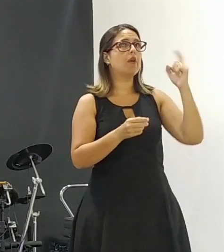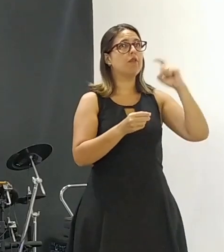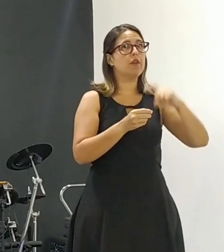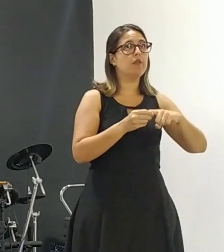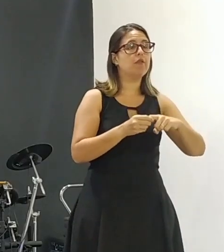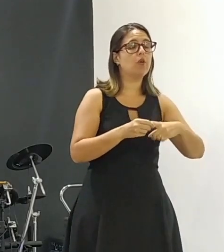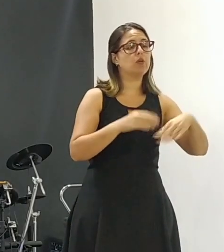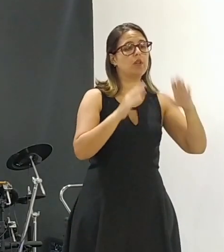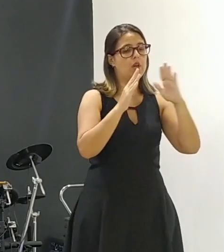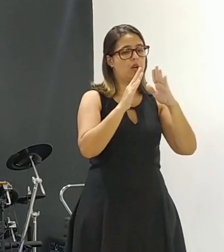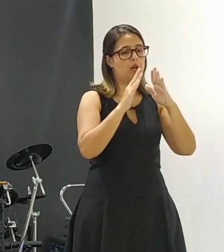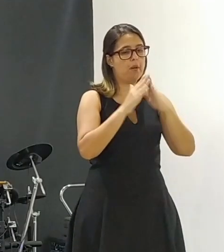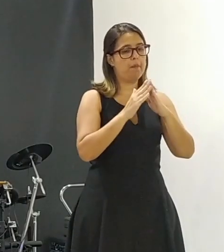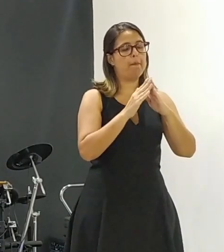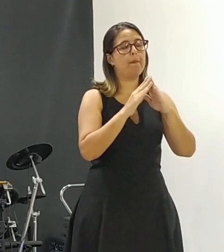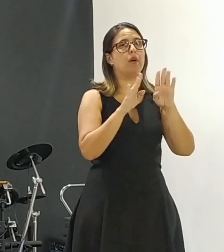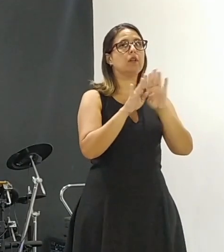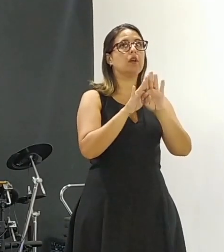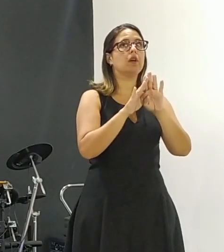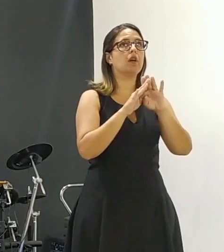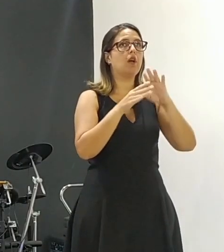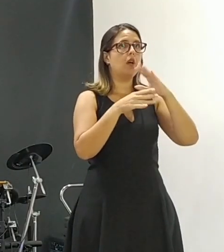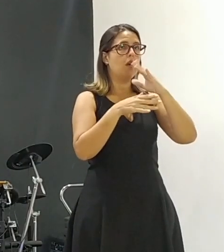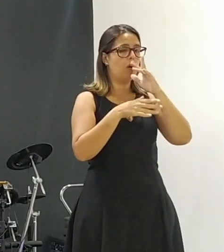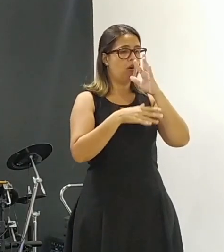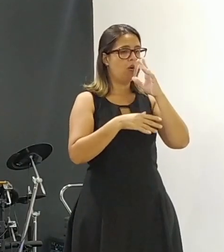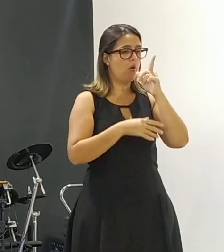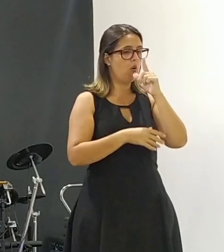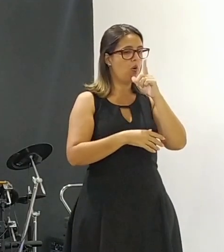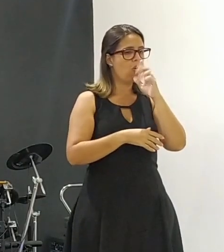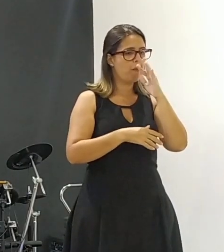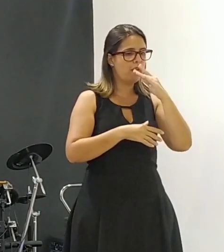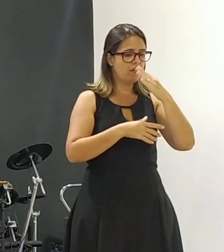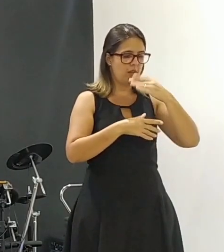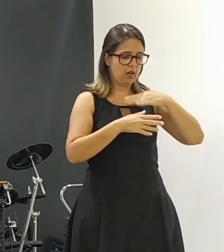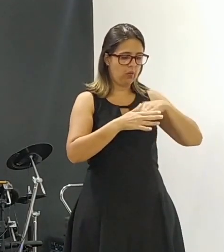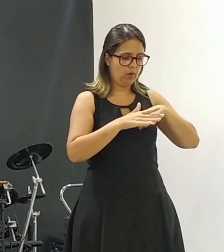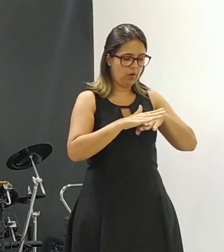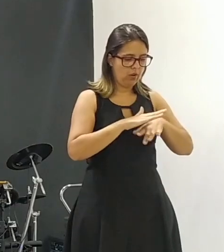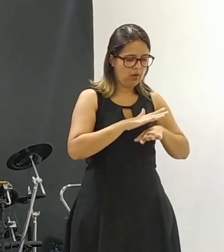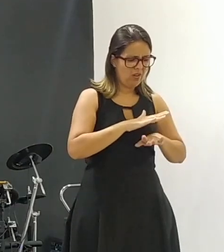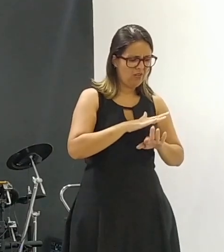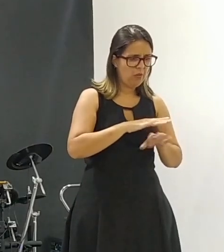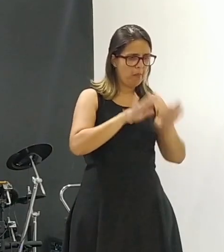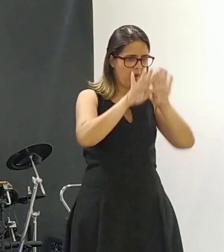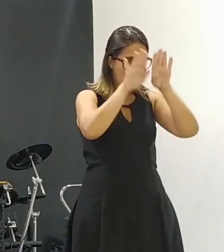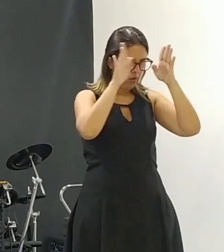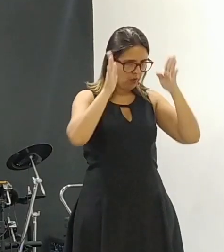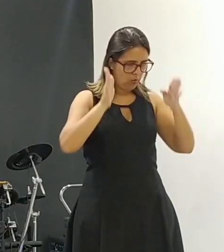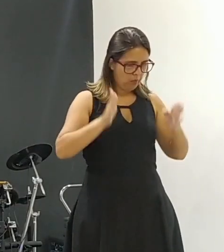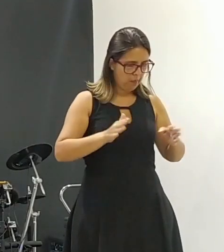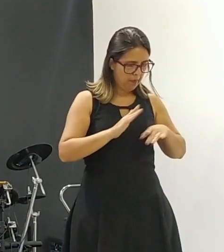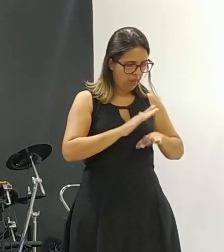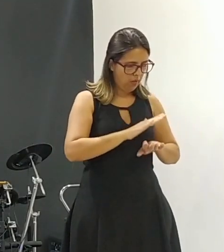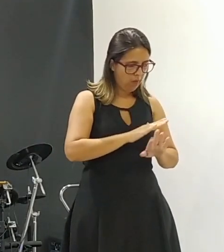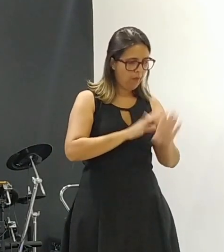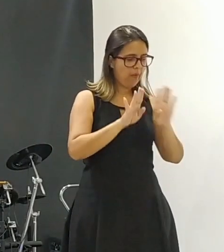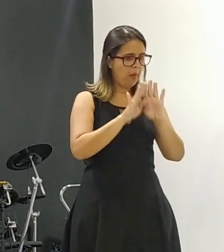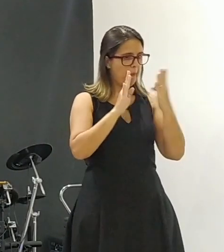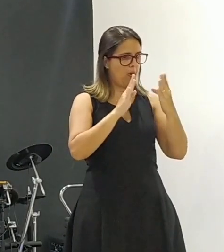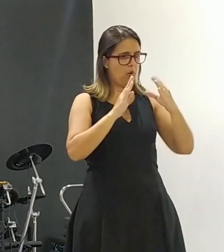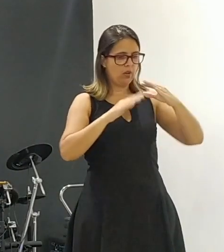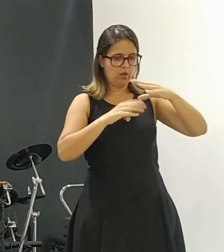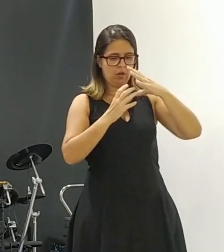da casa, e eis que saíam umas águas debaixo do umbral da porta para o